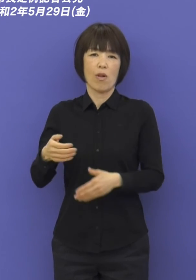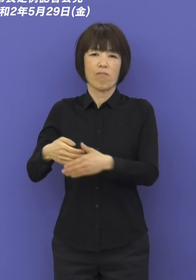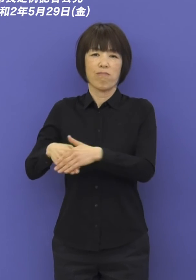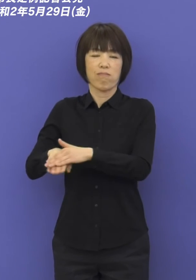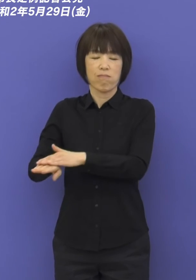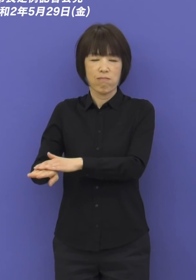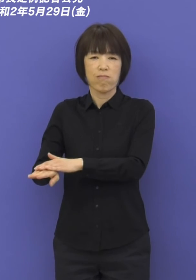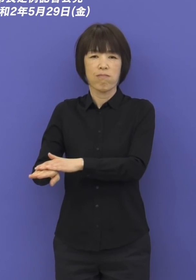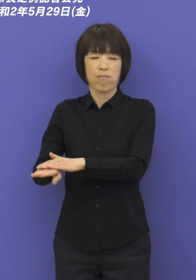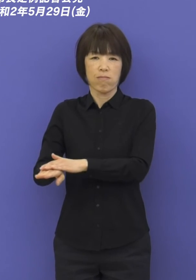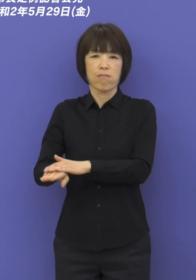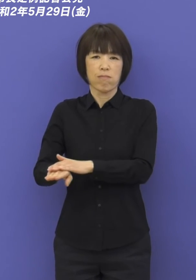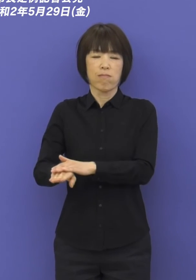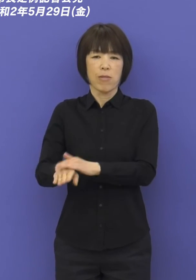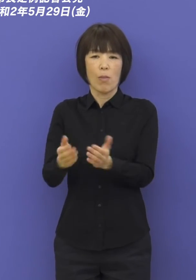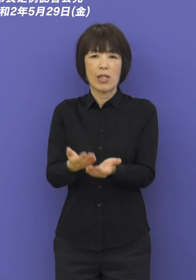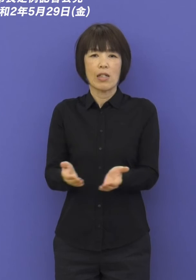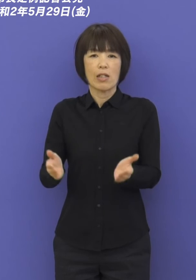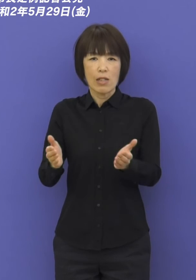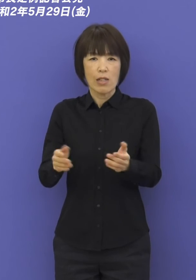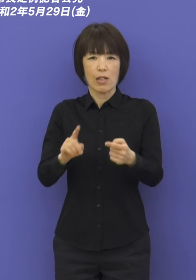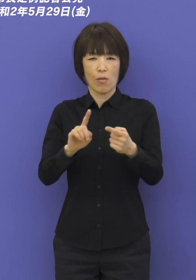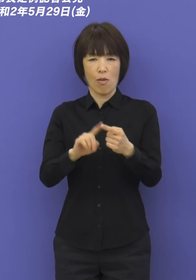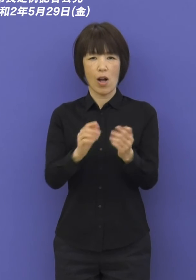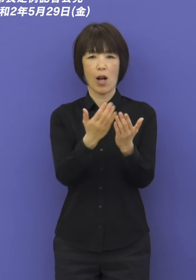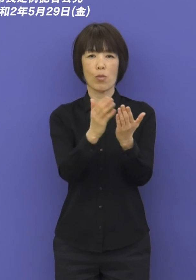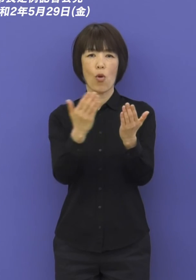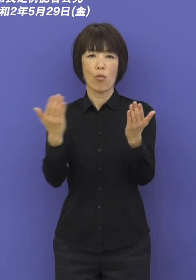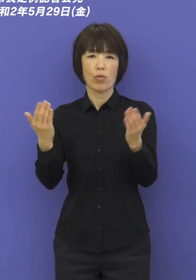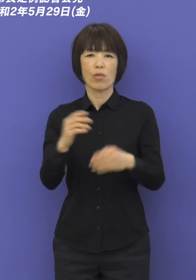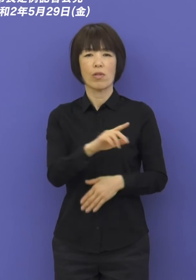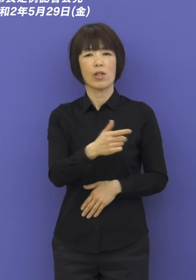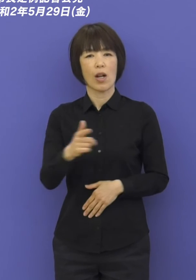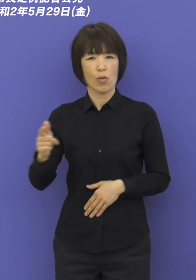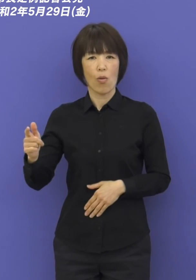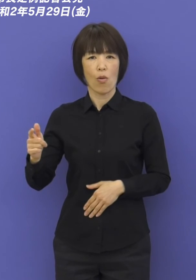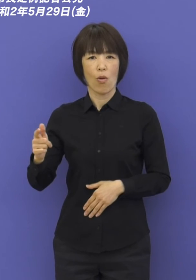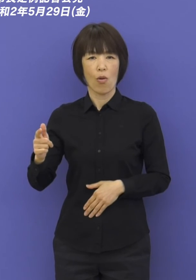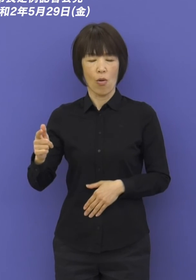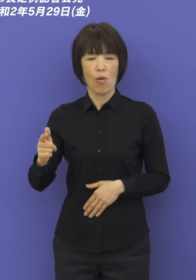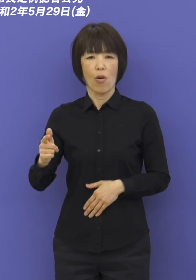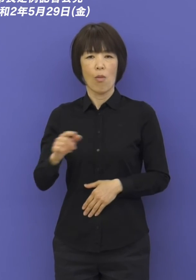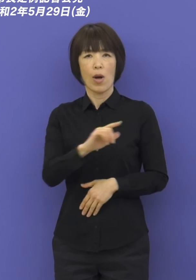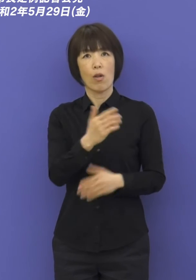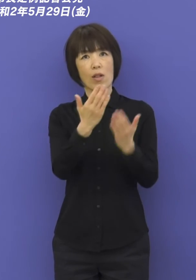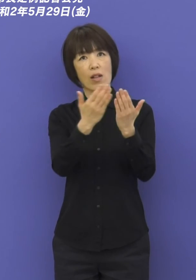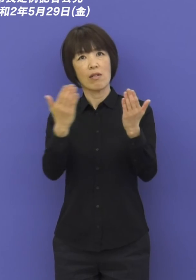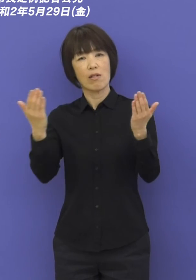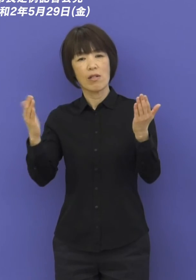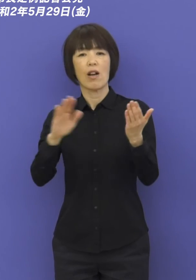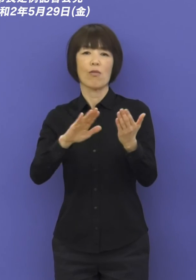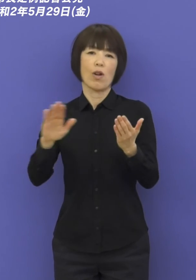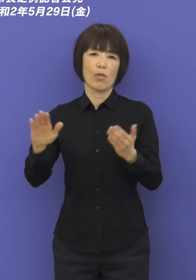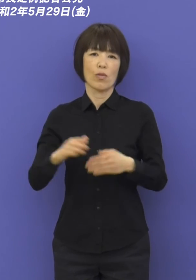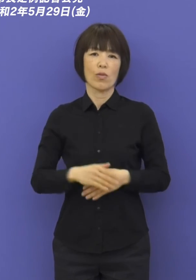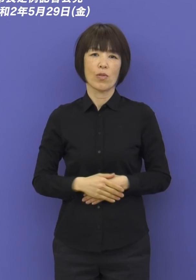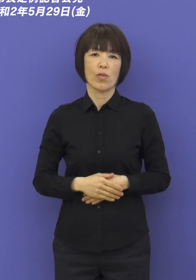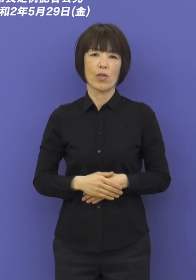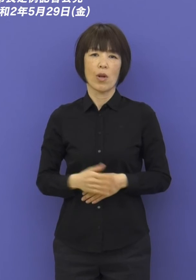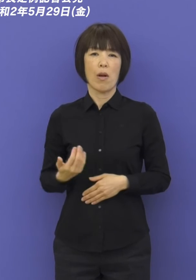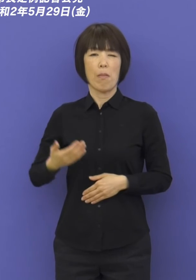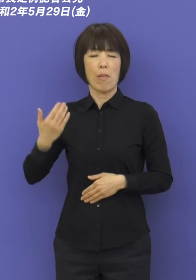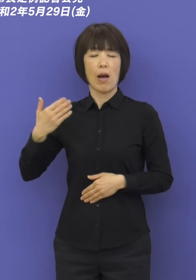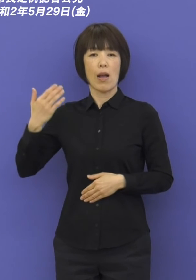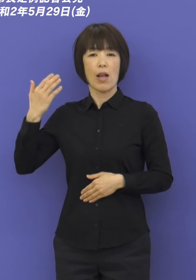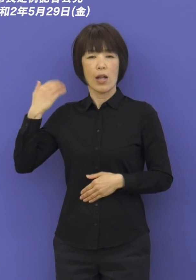する南蛮漆器や南蛮屏風など関係資料を展示します。戦国時